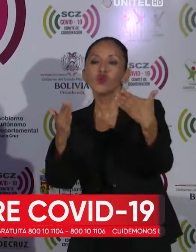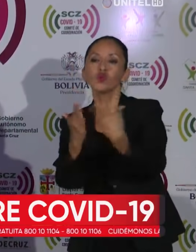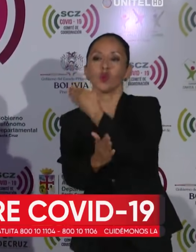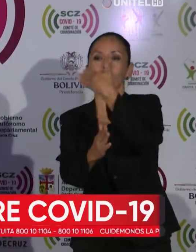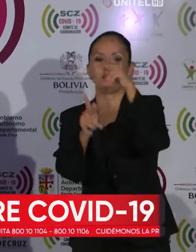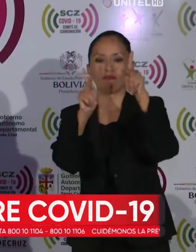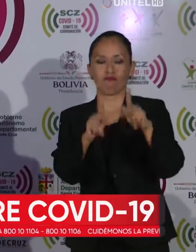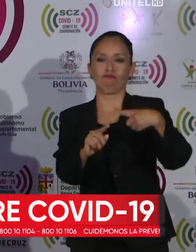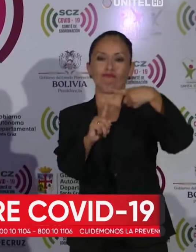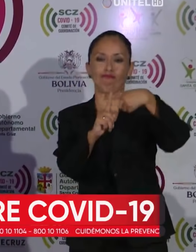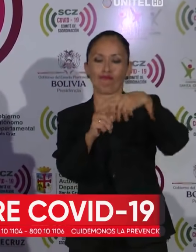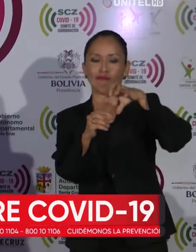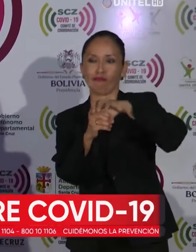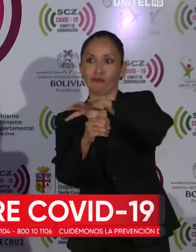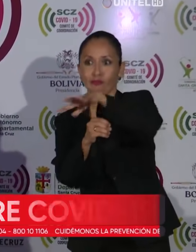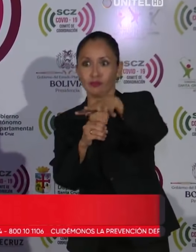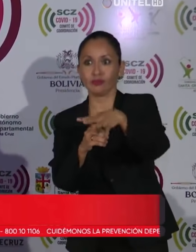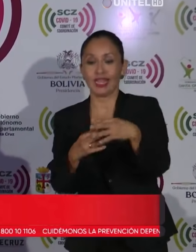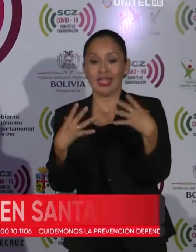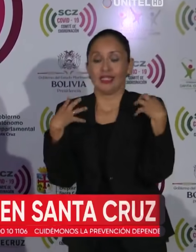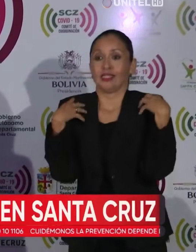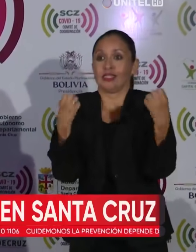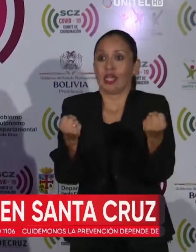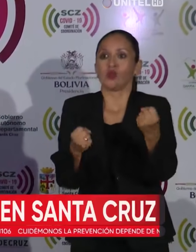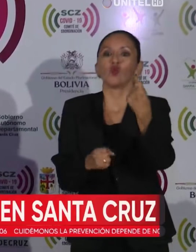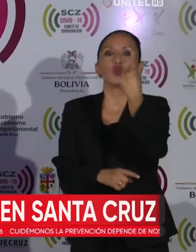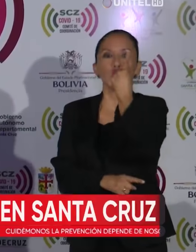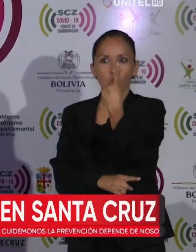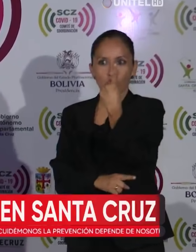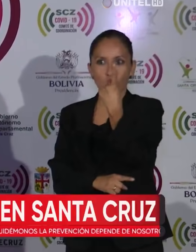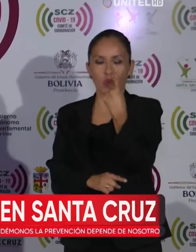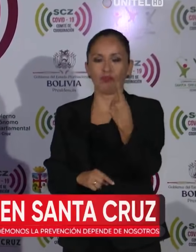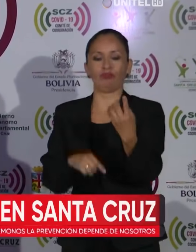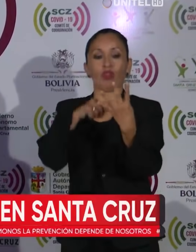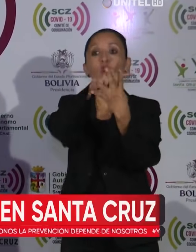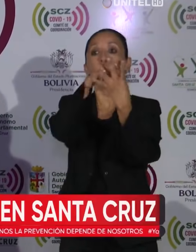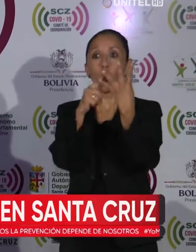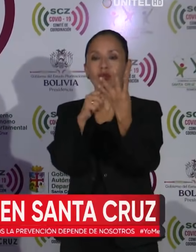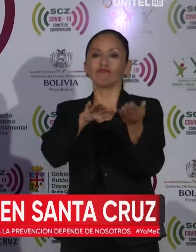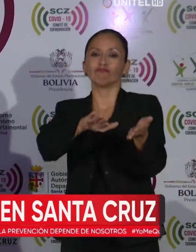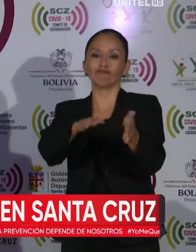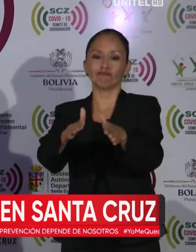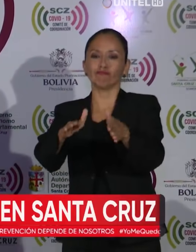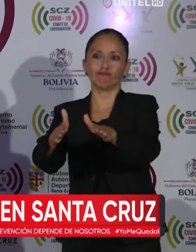nuevos. Se ha recuperado un caso y tenemos 4 fallecidos.